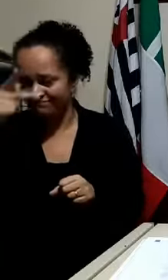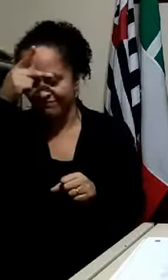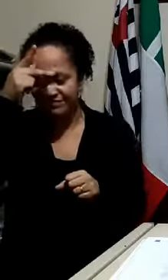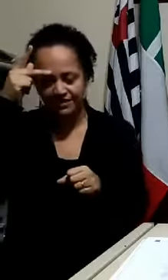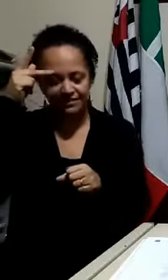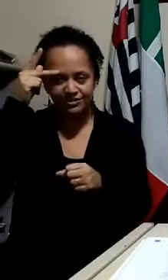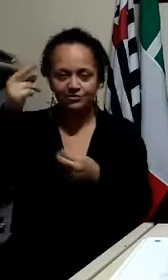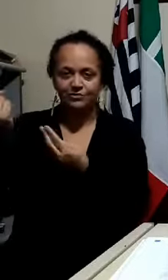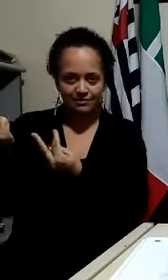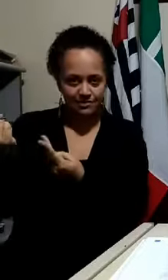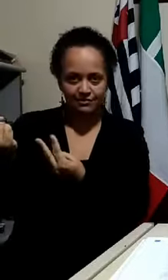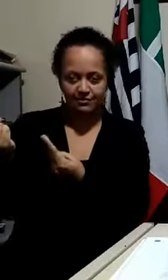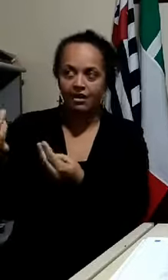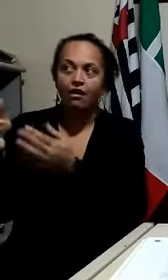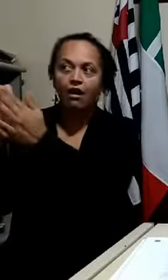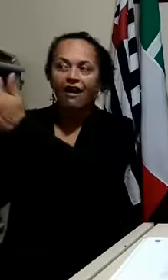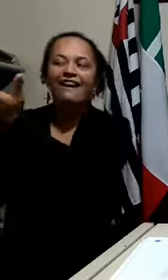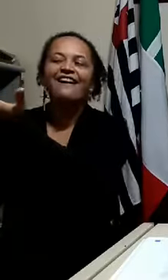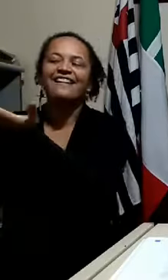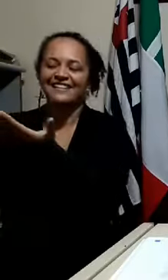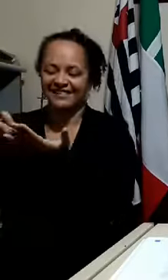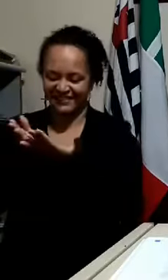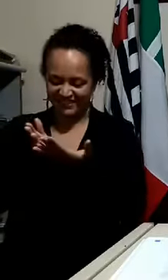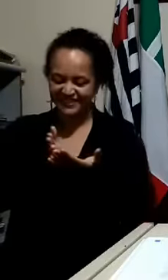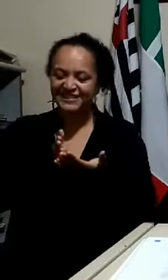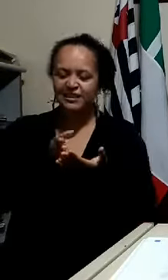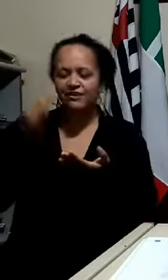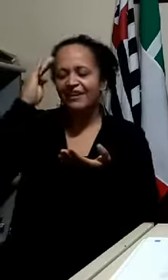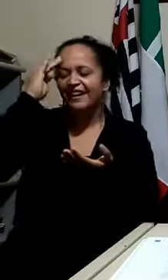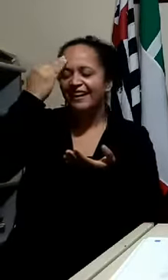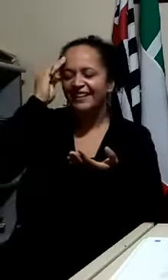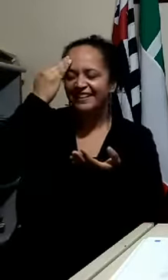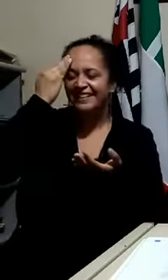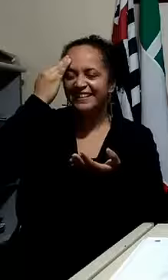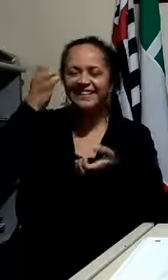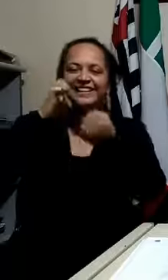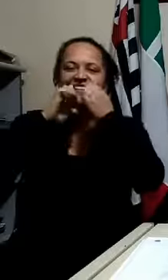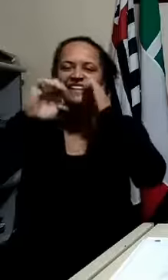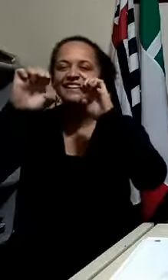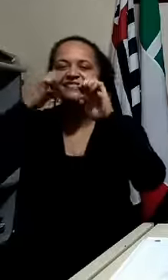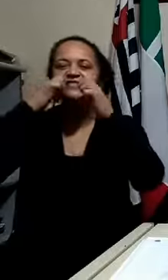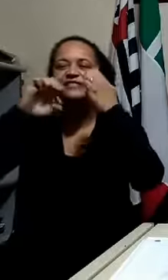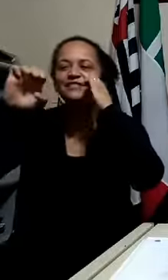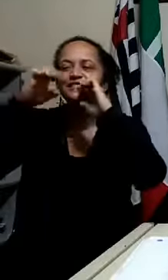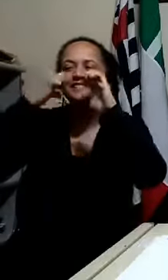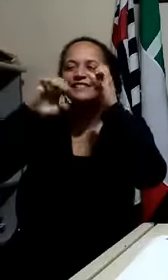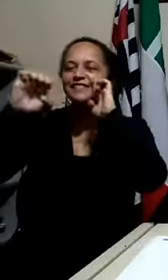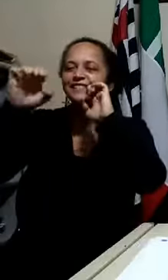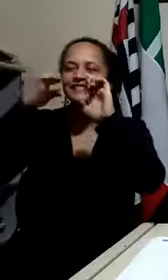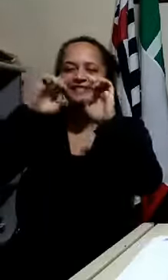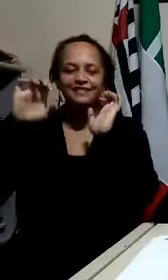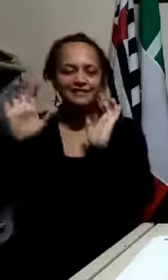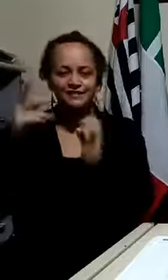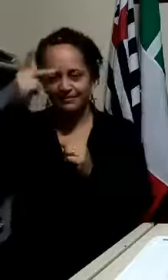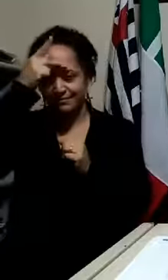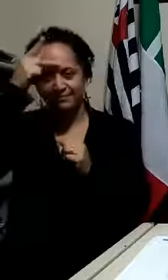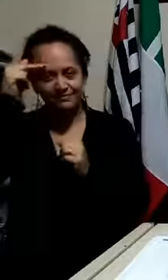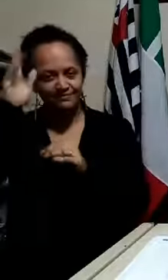e a compreende, e este frutifica, e produz a 100, a 60, e